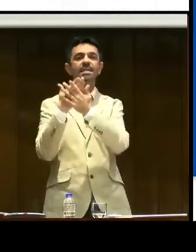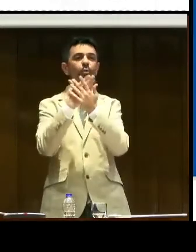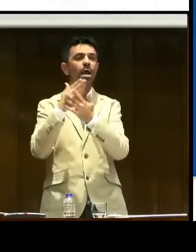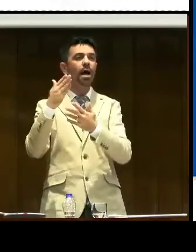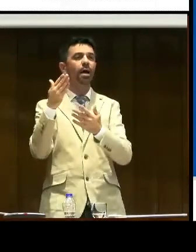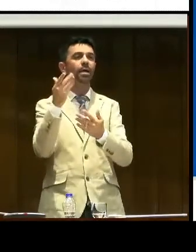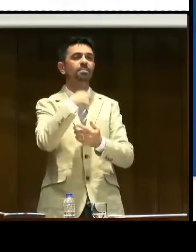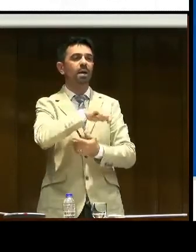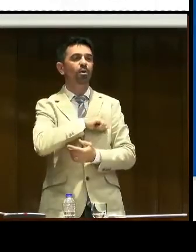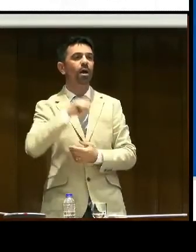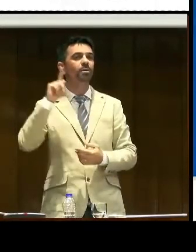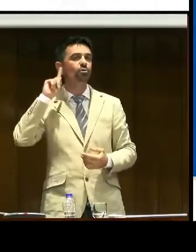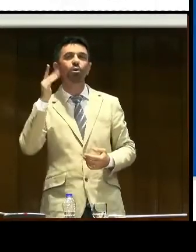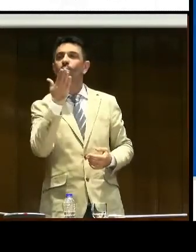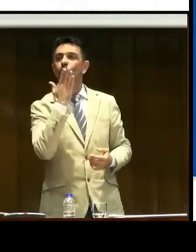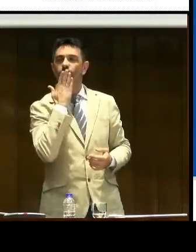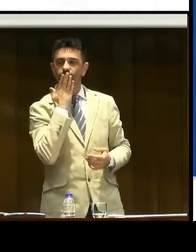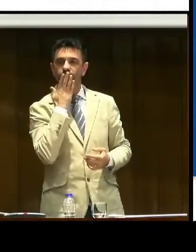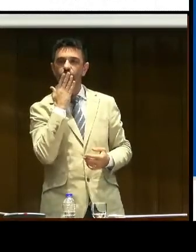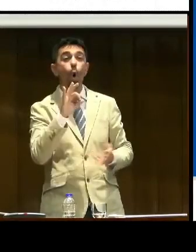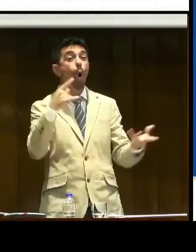idioma español.